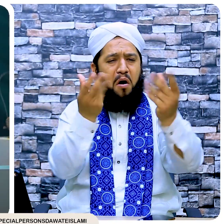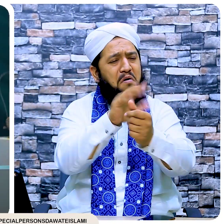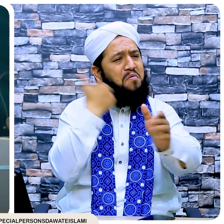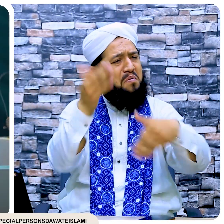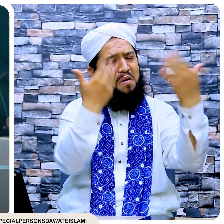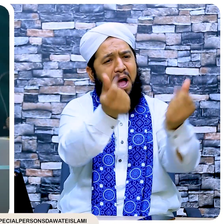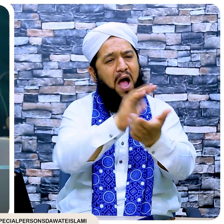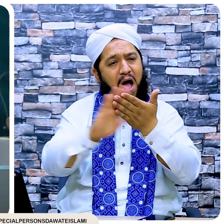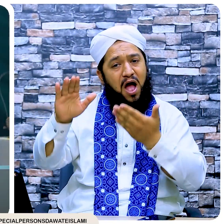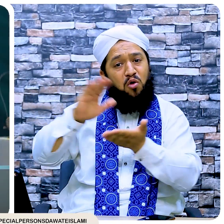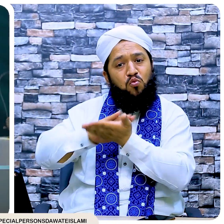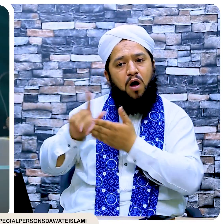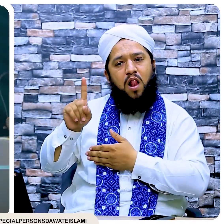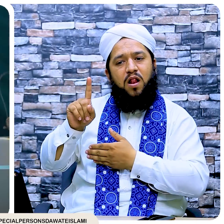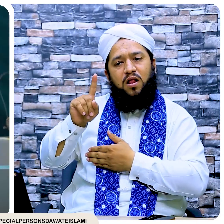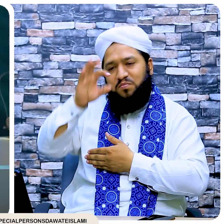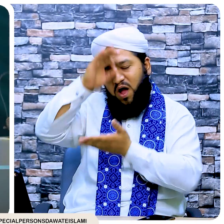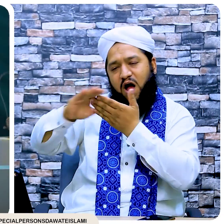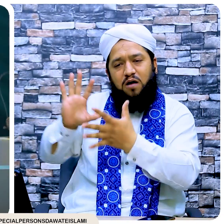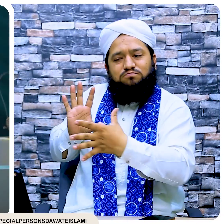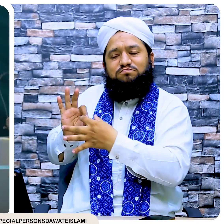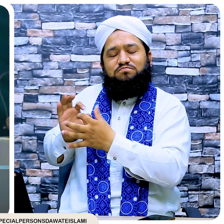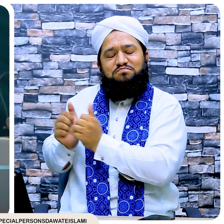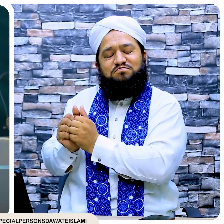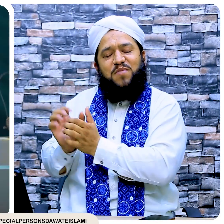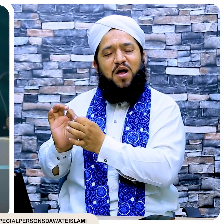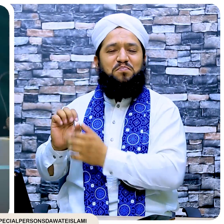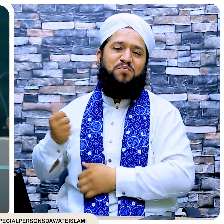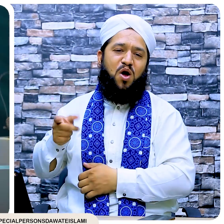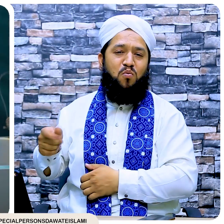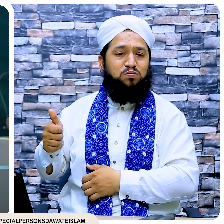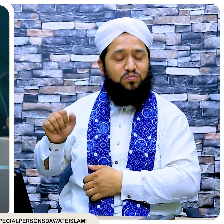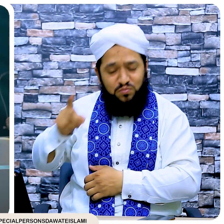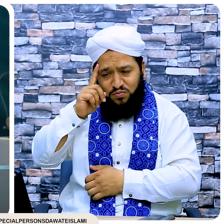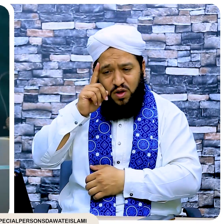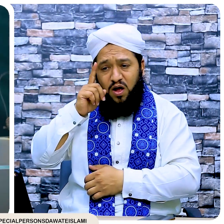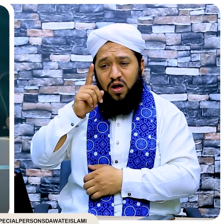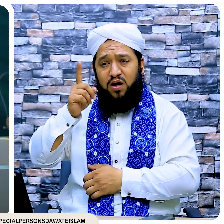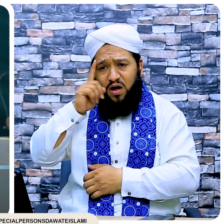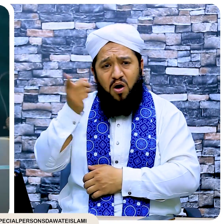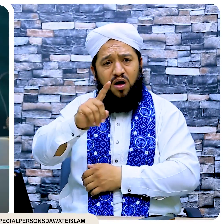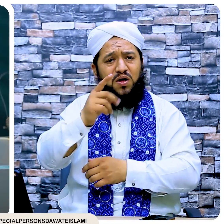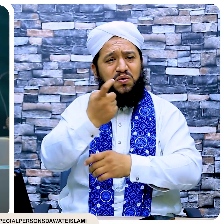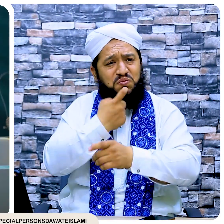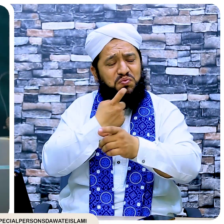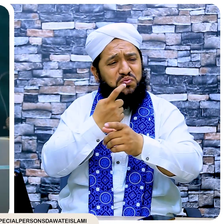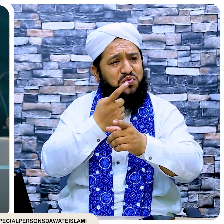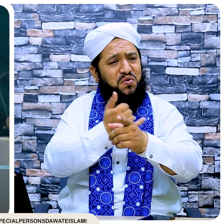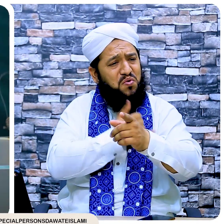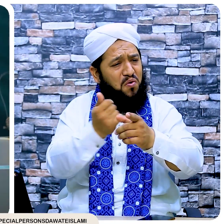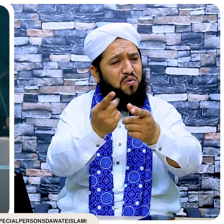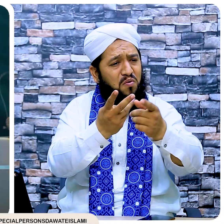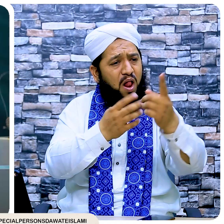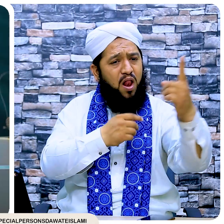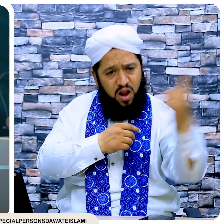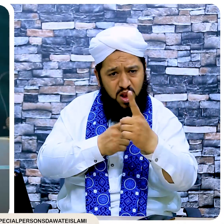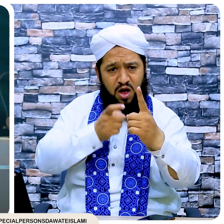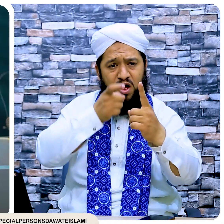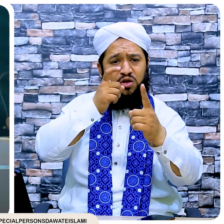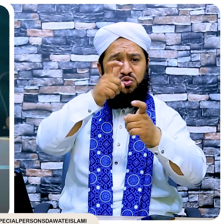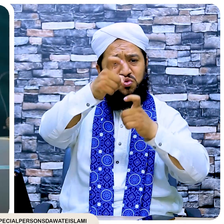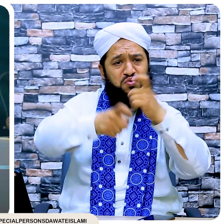نہیں ہے۔ بہرحال یزیدی لشکر سے زیاد کا غلام یسار اور ابن زیاد کا غلام سالم میدان میں آئے اور اپنے مقابلے کے لیے